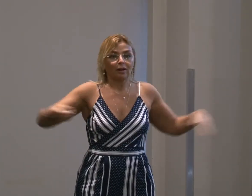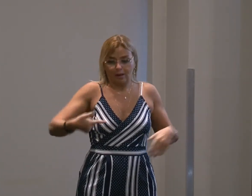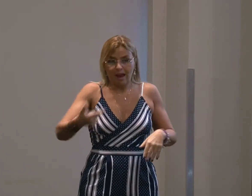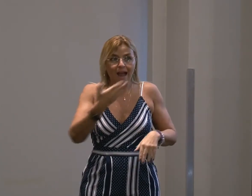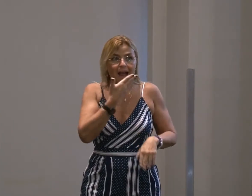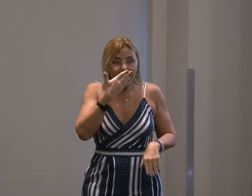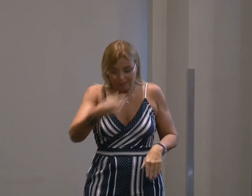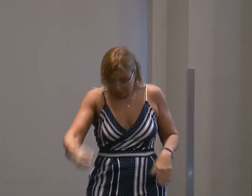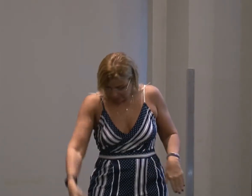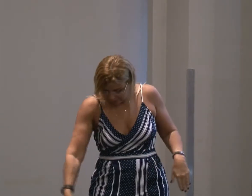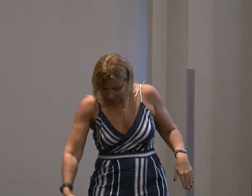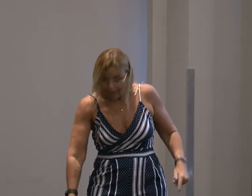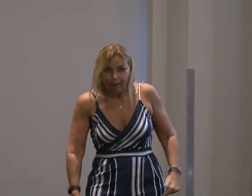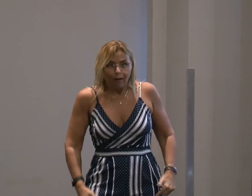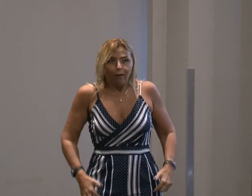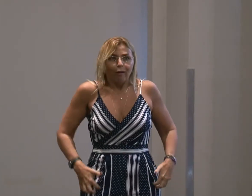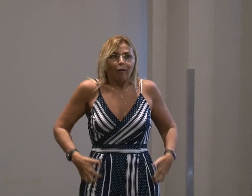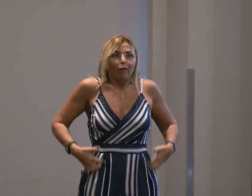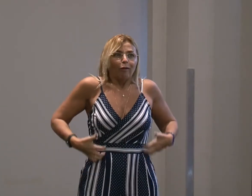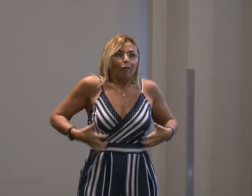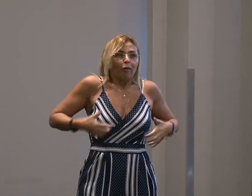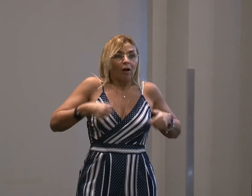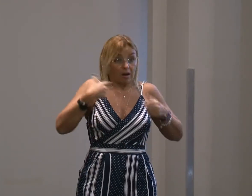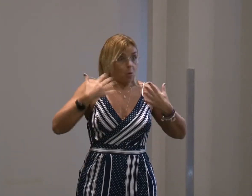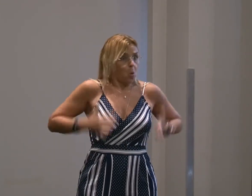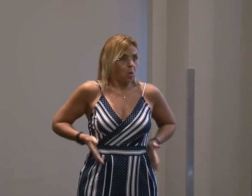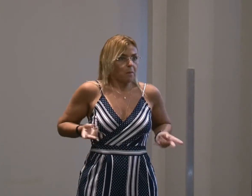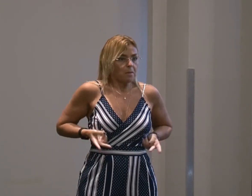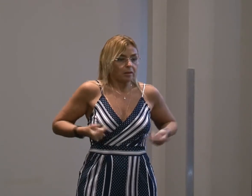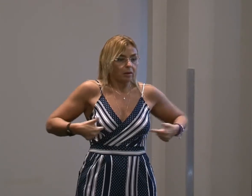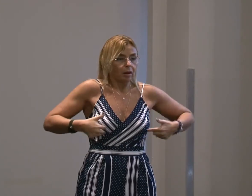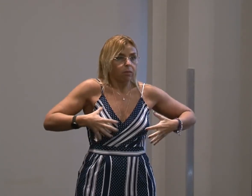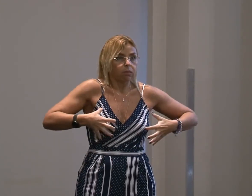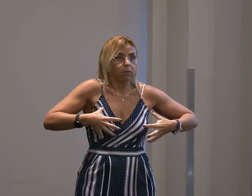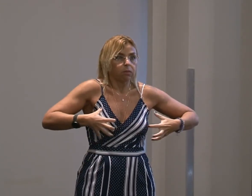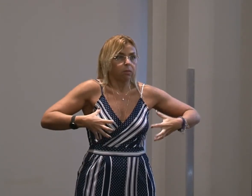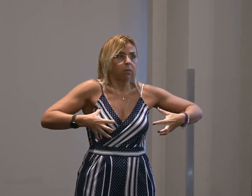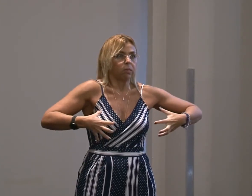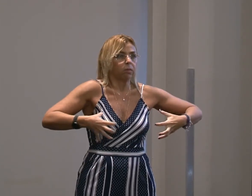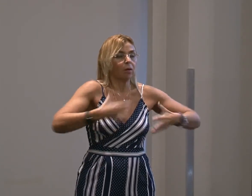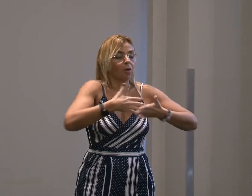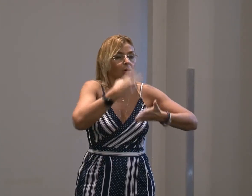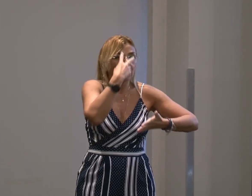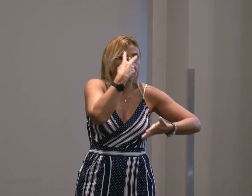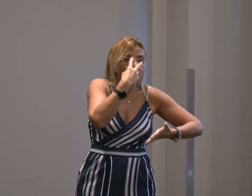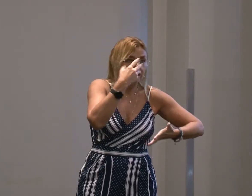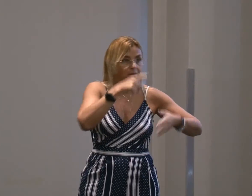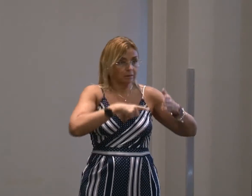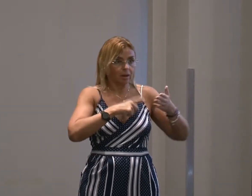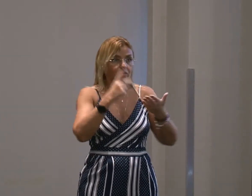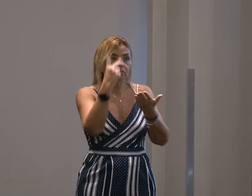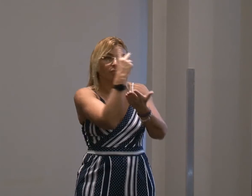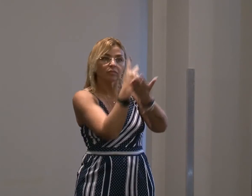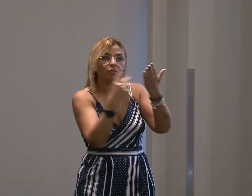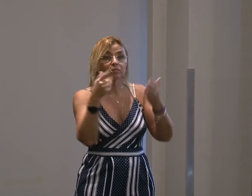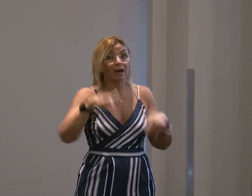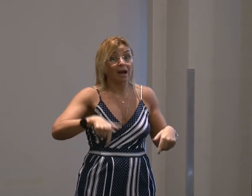para que os médicos repassem em seu atendimento algumas questões. Né? O médico também